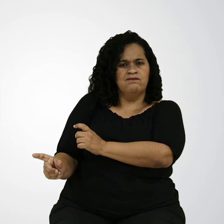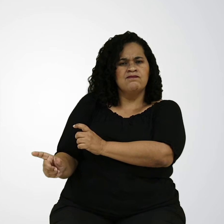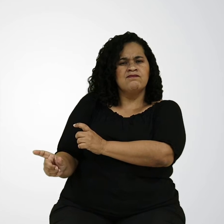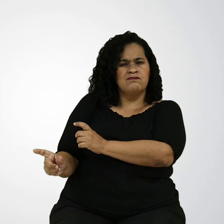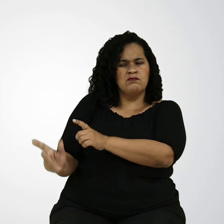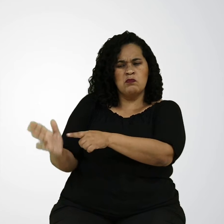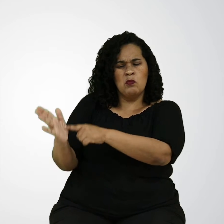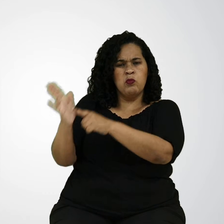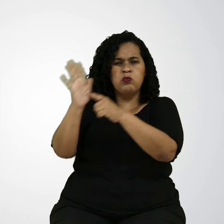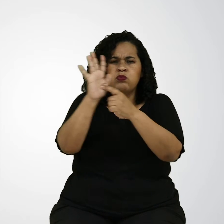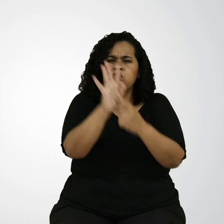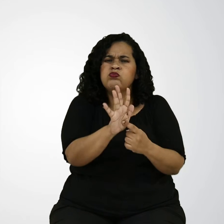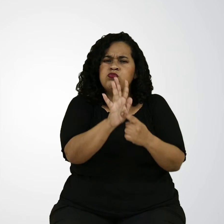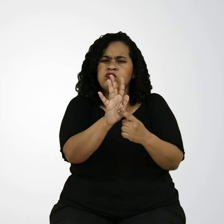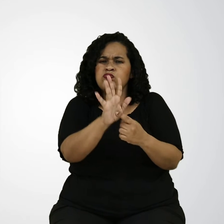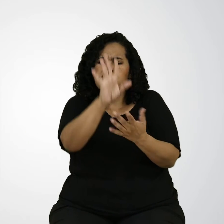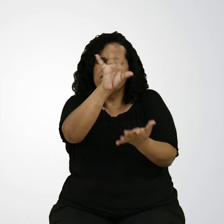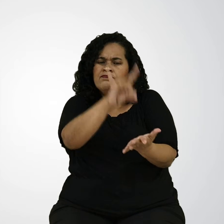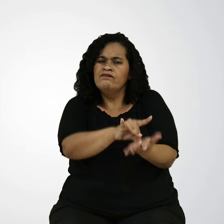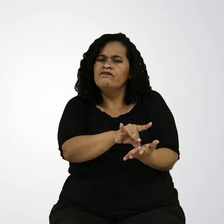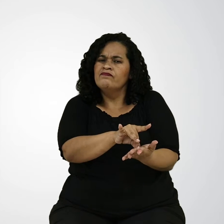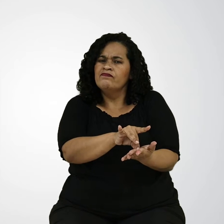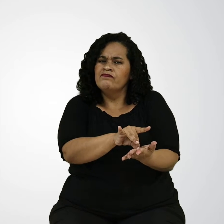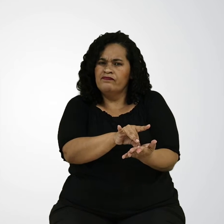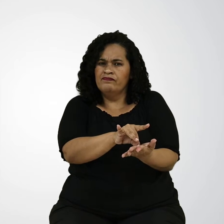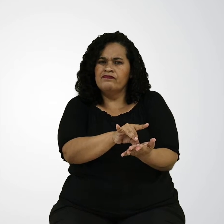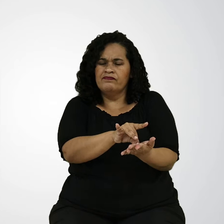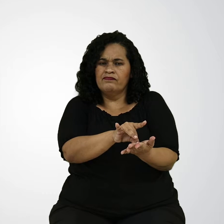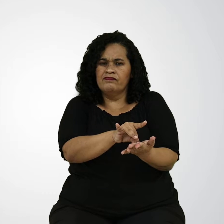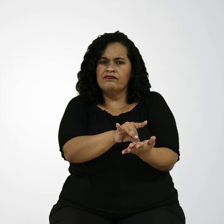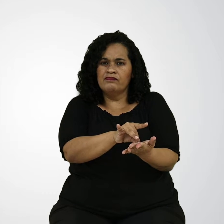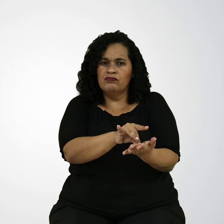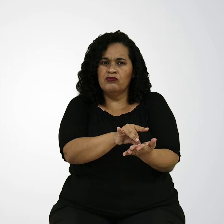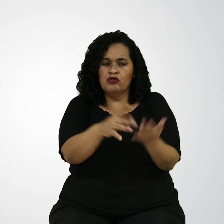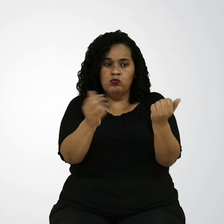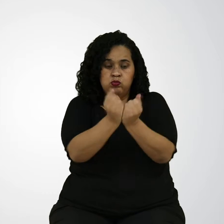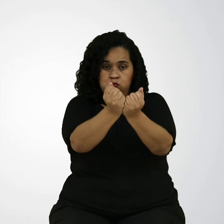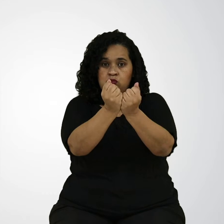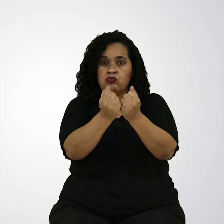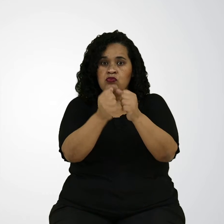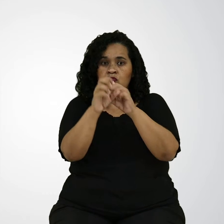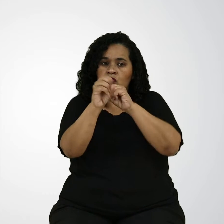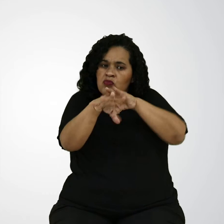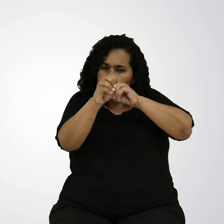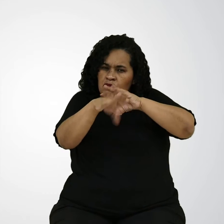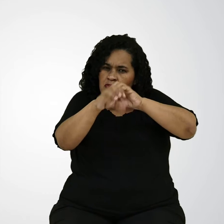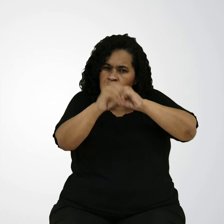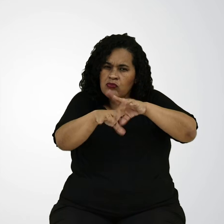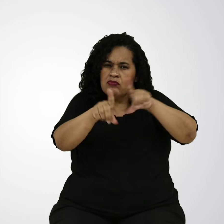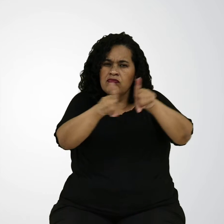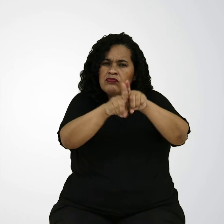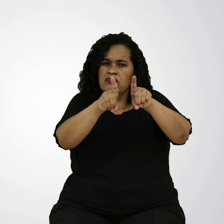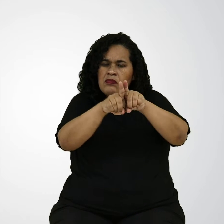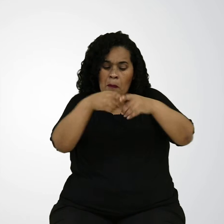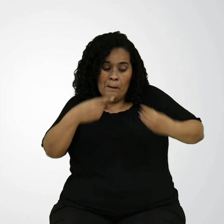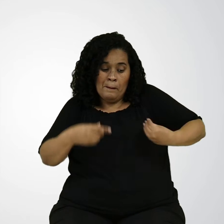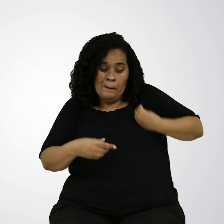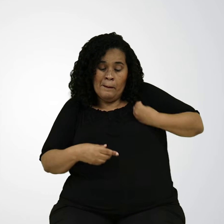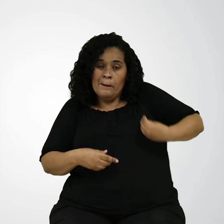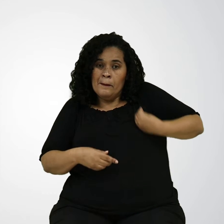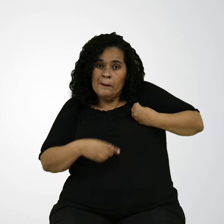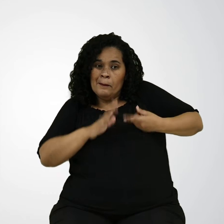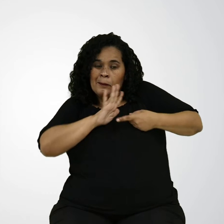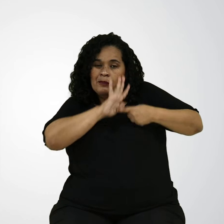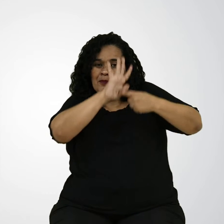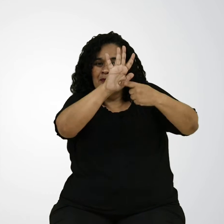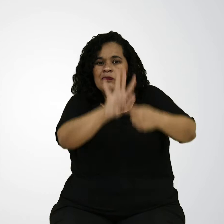distância entre a verdade defendida e ensinada e a sua demonstração prática no dia a